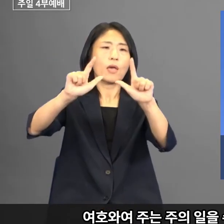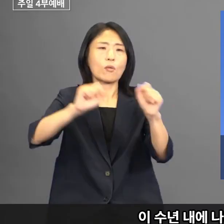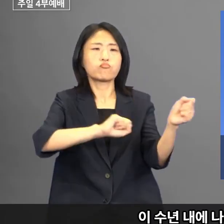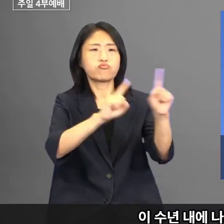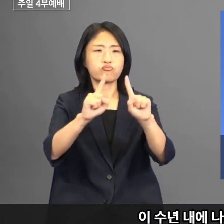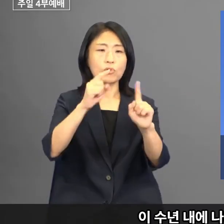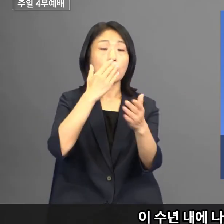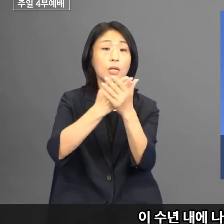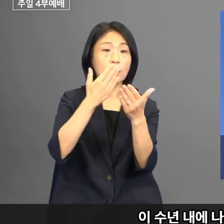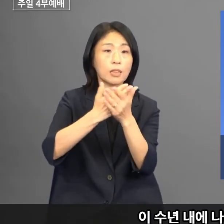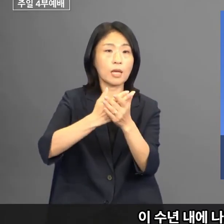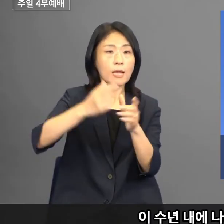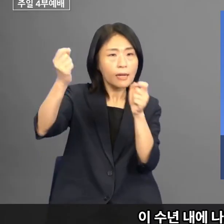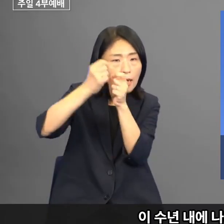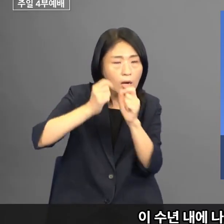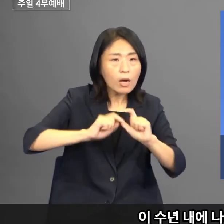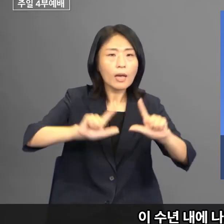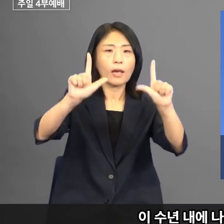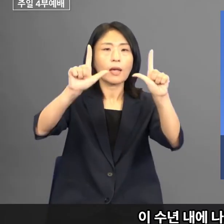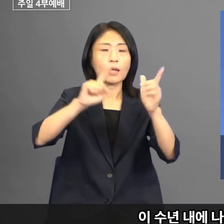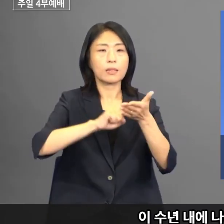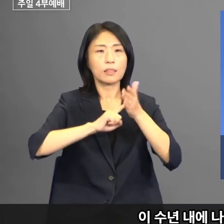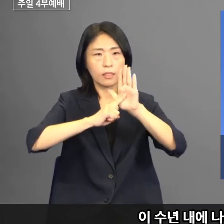하옵소서. 이 수년 내에